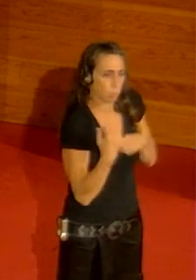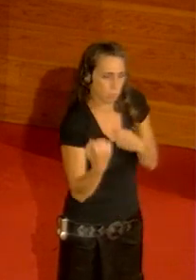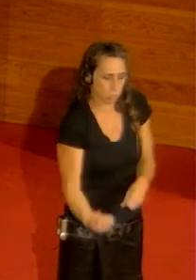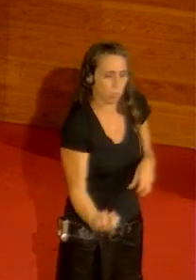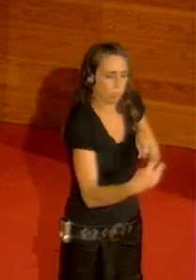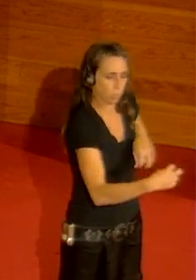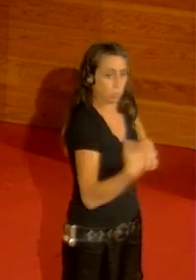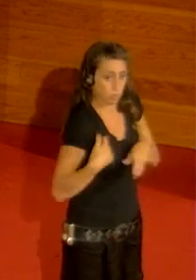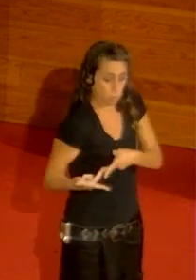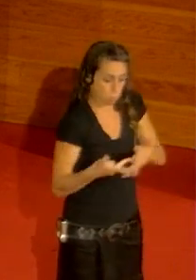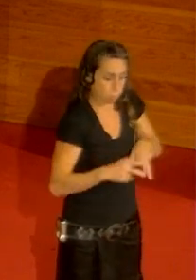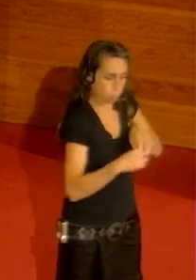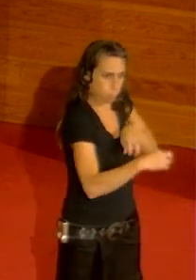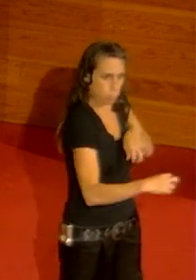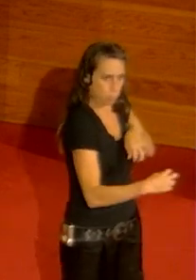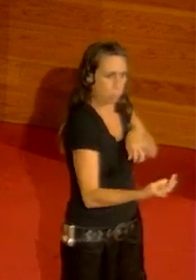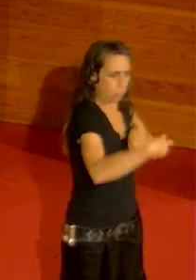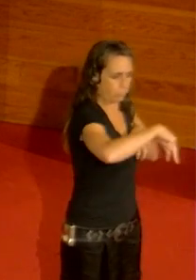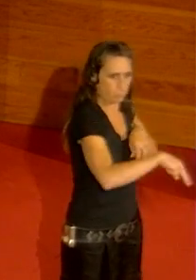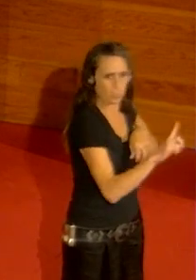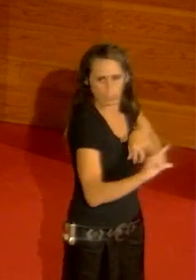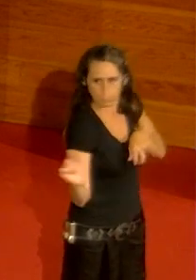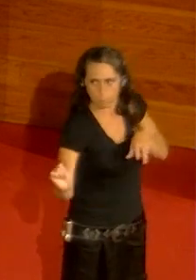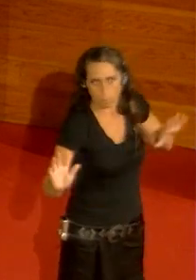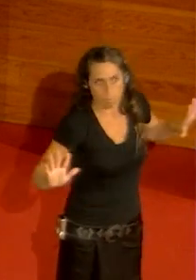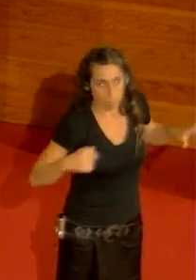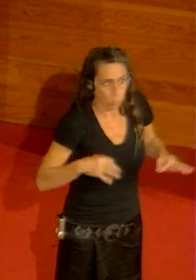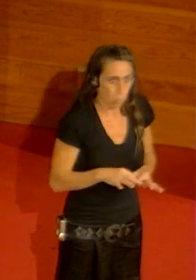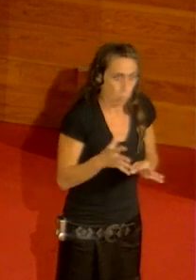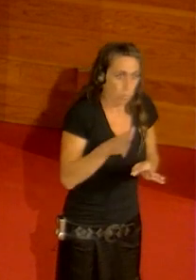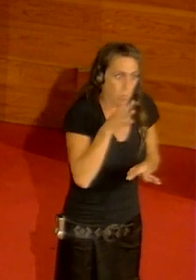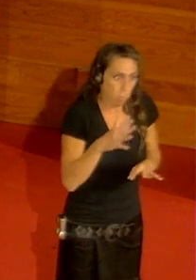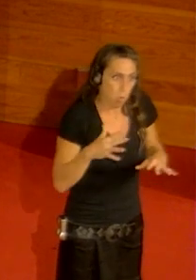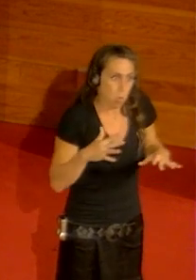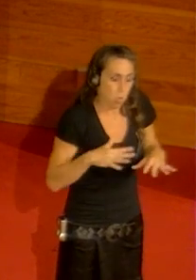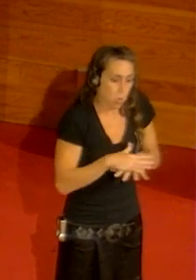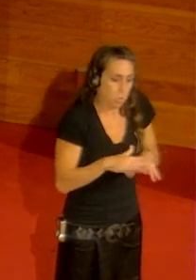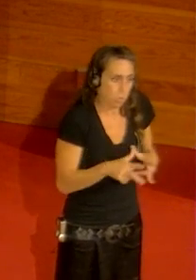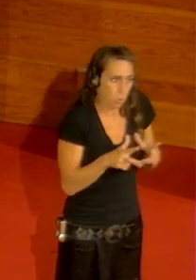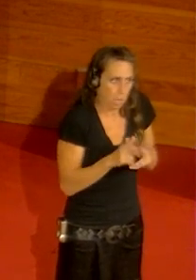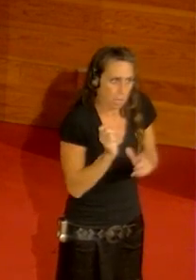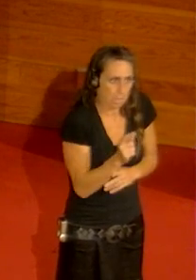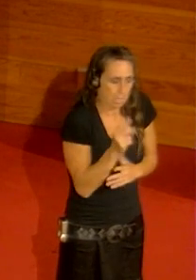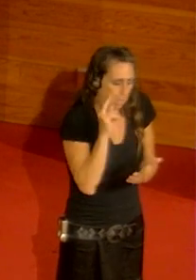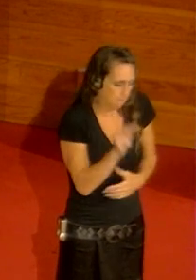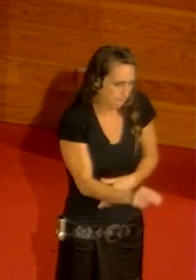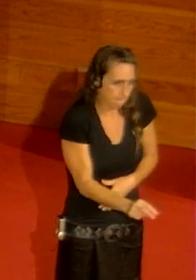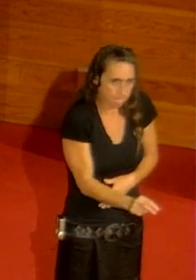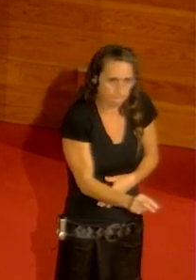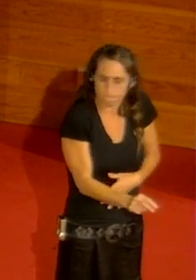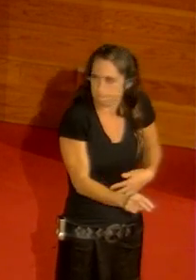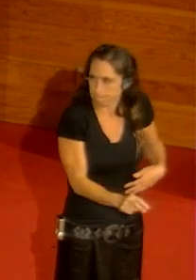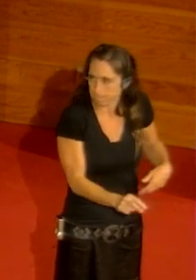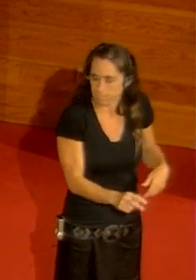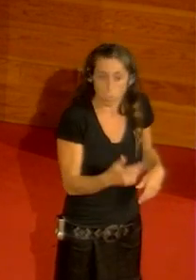irse y bueno he tenido suerte porque se ven en las redes habitualmente Como por ejemplo en los yo